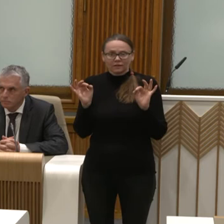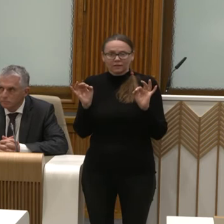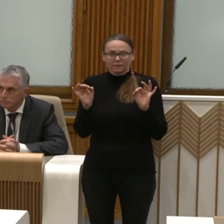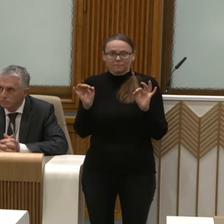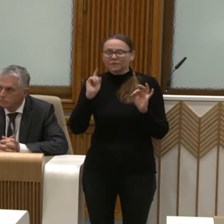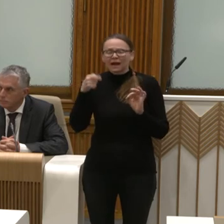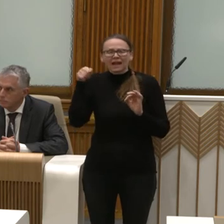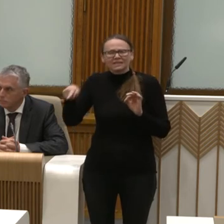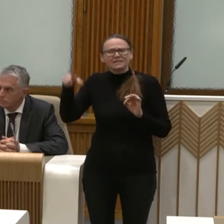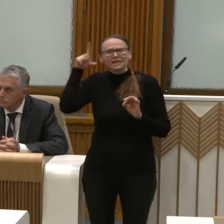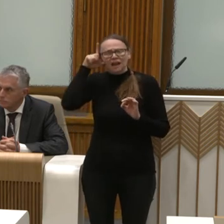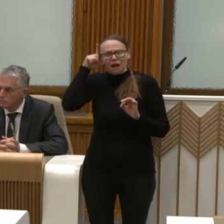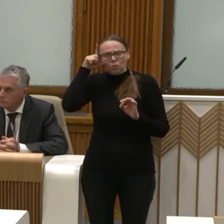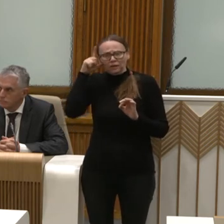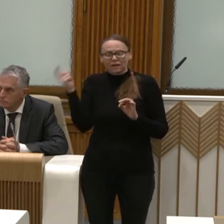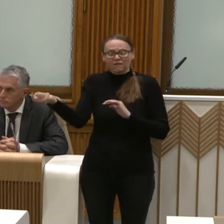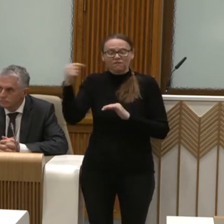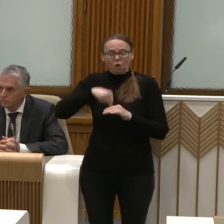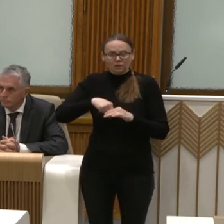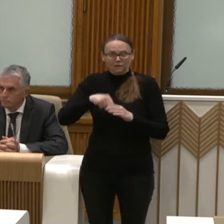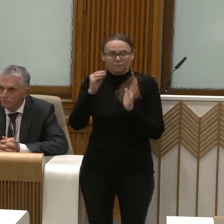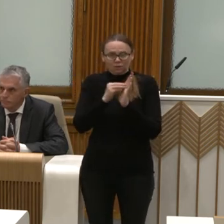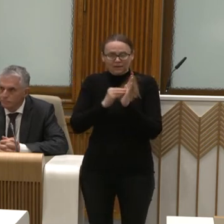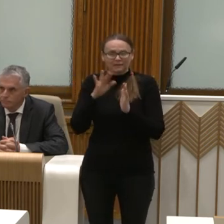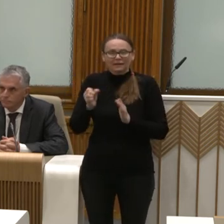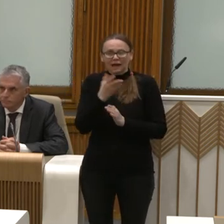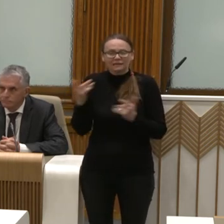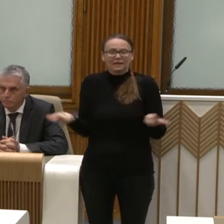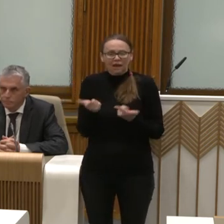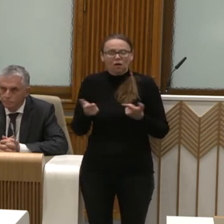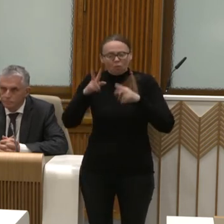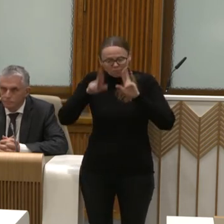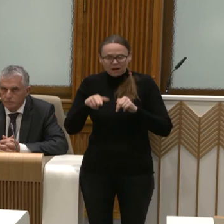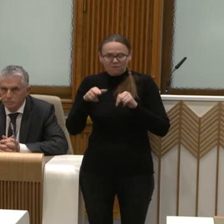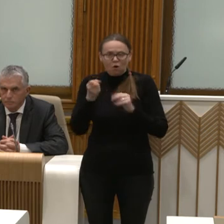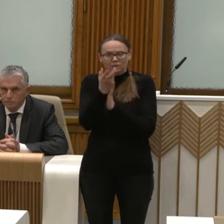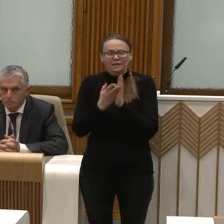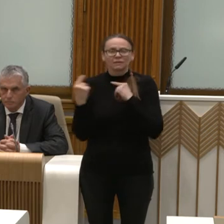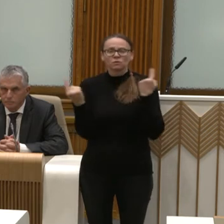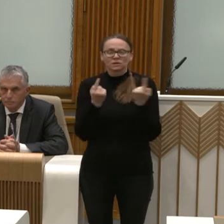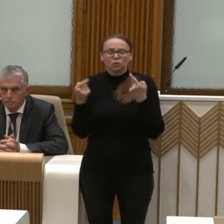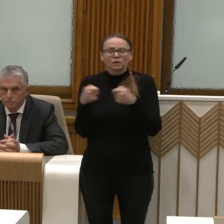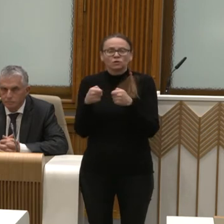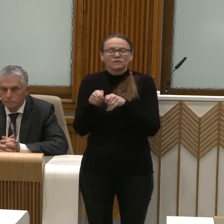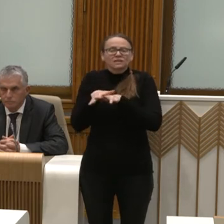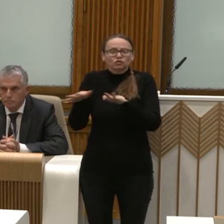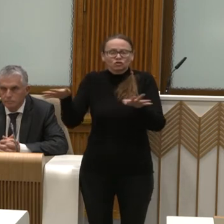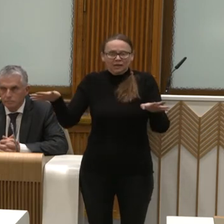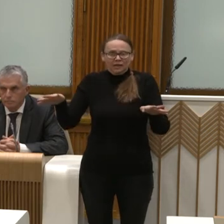kaj je tisti ključni vhodni podatek, na podlagi katerega lahko realno ocenimo situacijo v zvezi z širjenjem virusa.